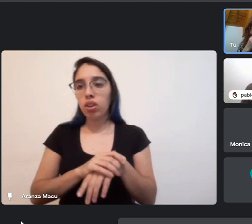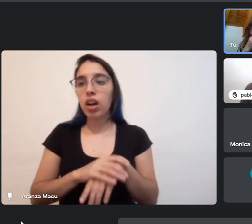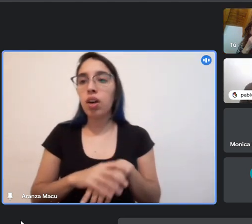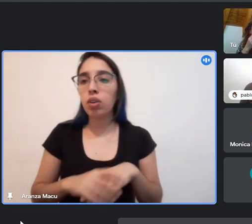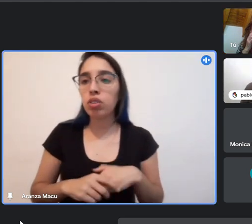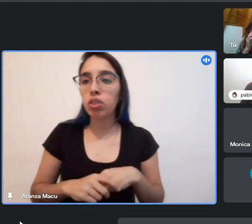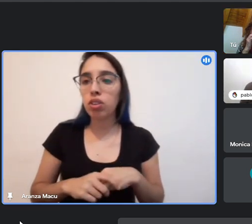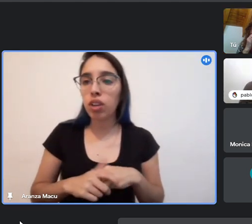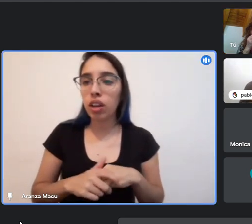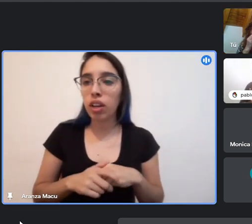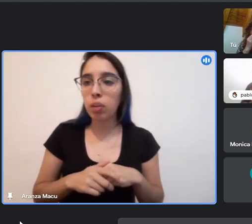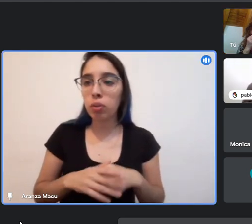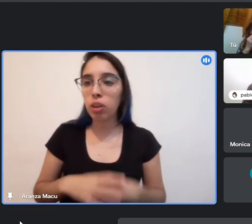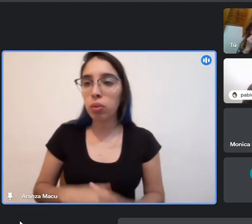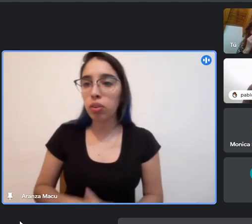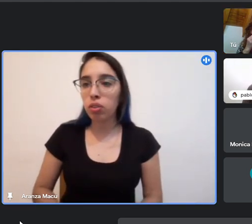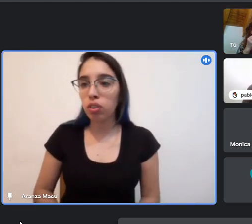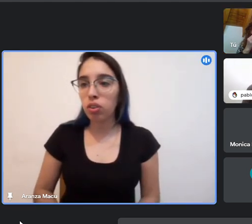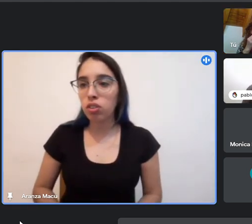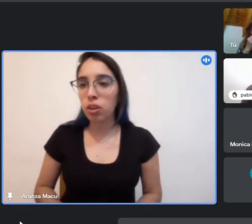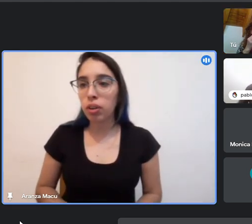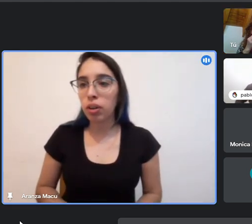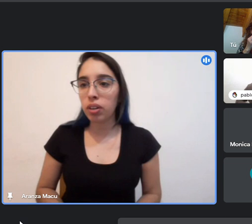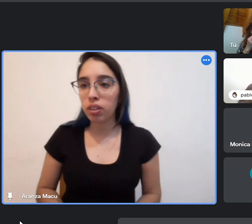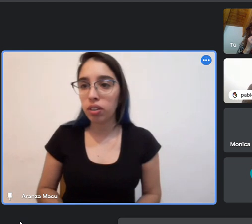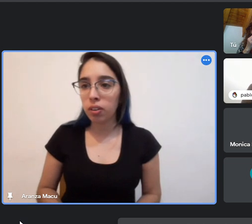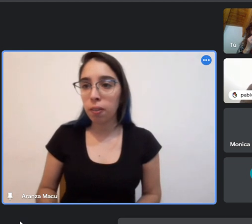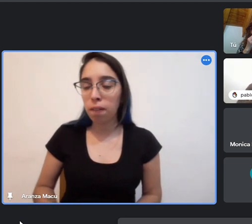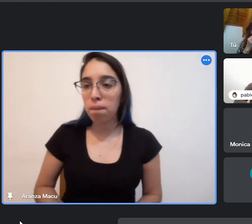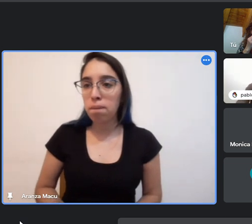Ah, bueno, yo no quería preguntar, bueno, no sabía bien